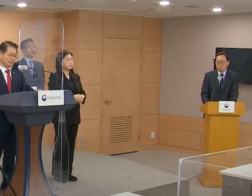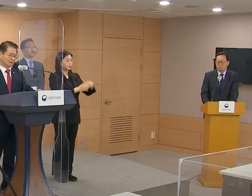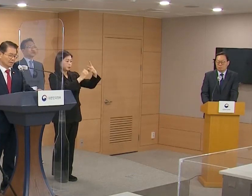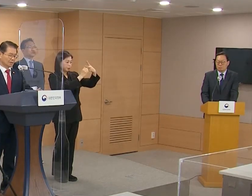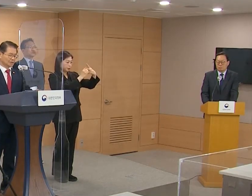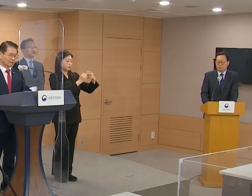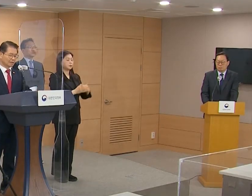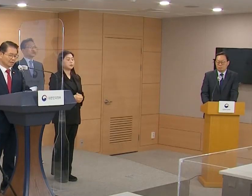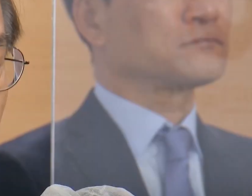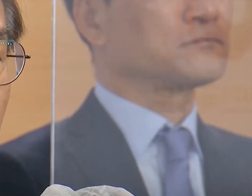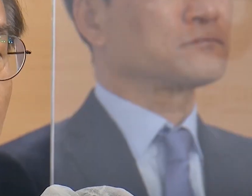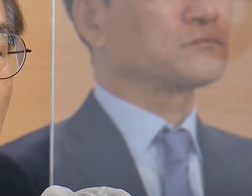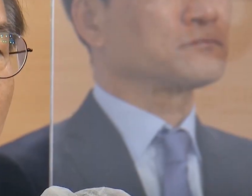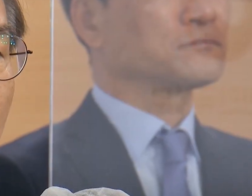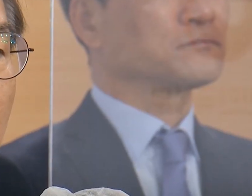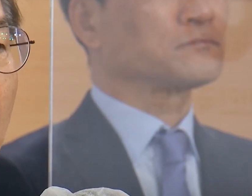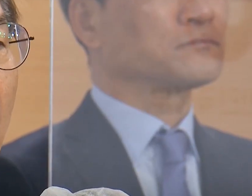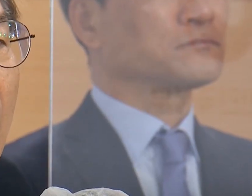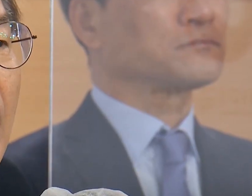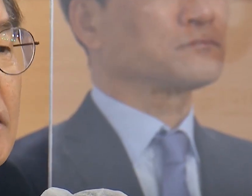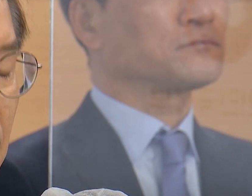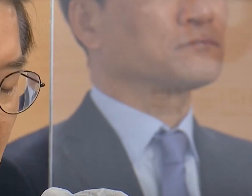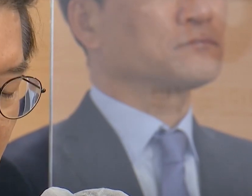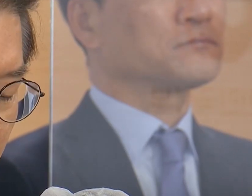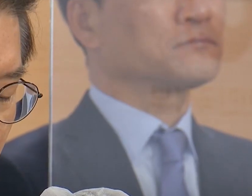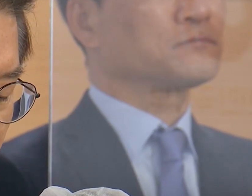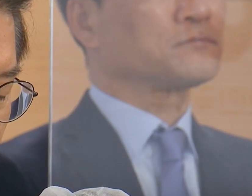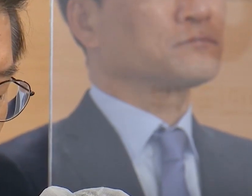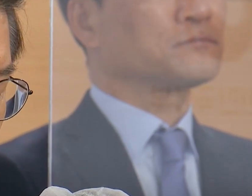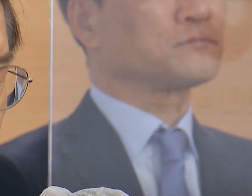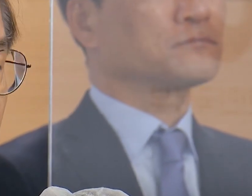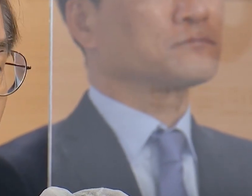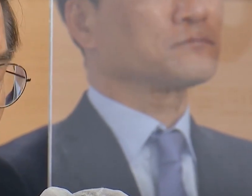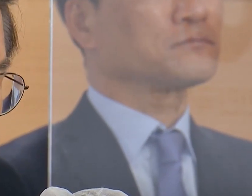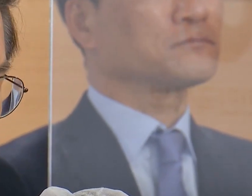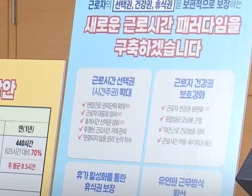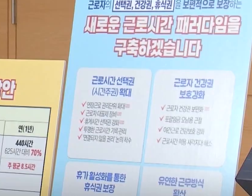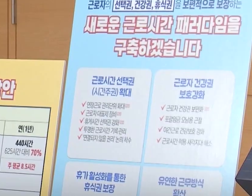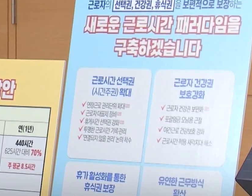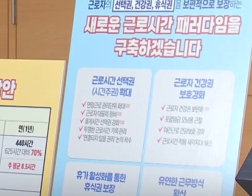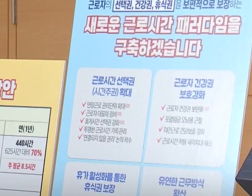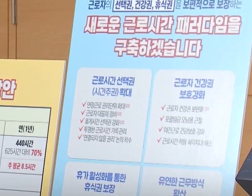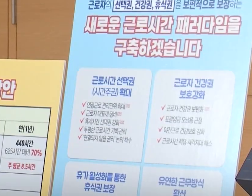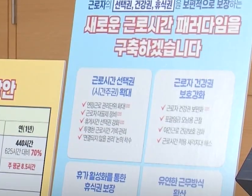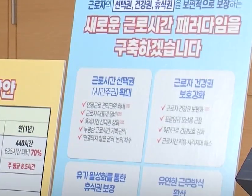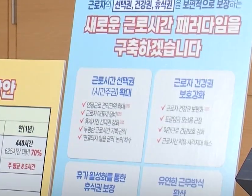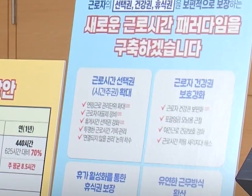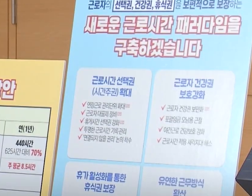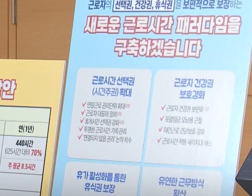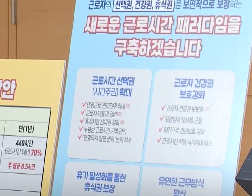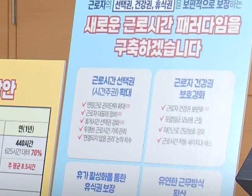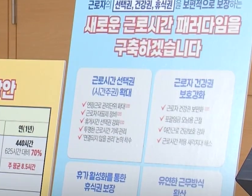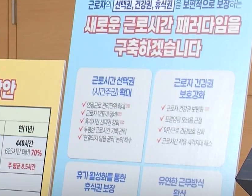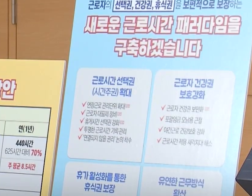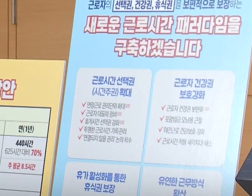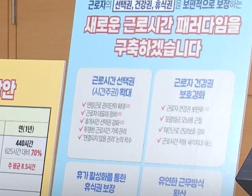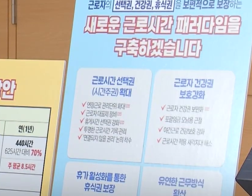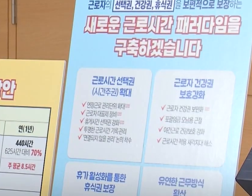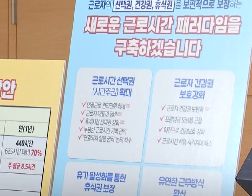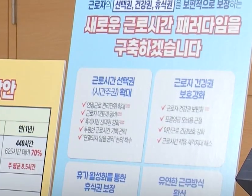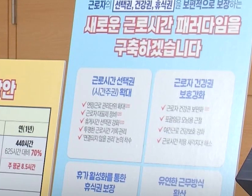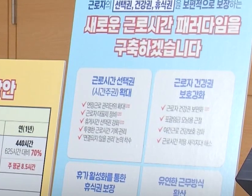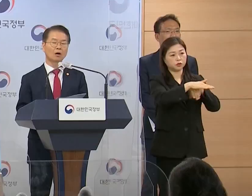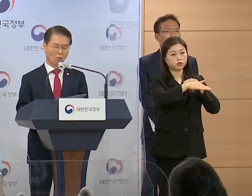일이 많을 때 몰아서 일하고 제주도 한 달 살기 같은 장기간 휴가가 가능해진다는 근로시간 개편안. 고용부